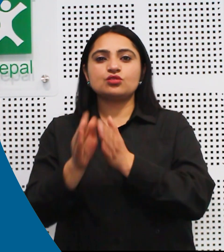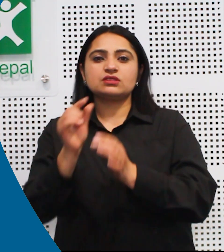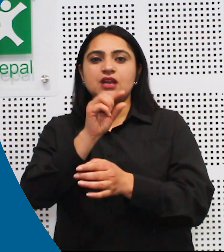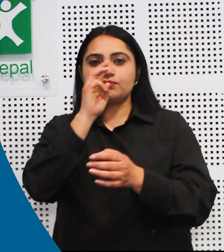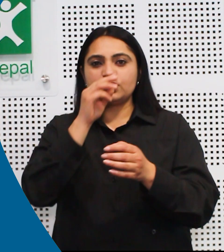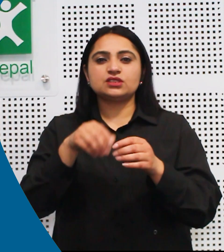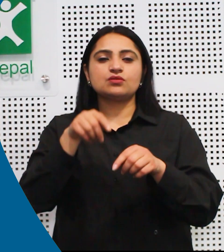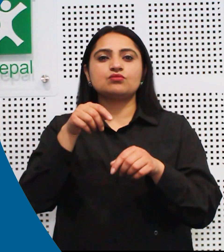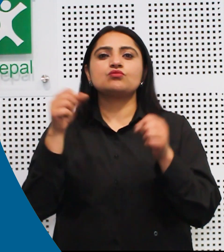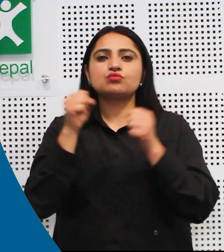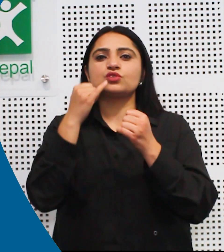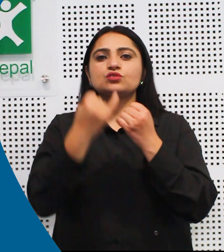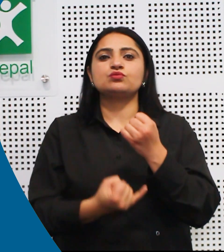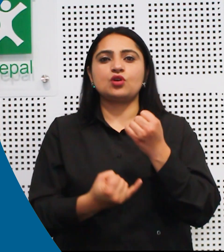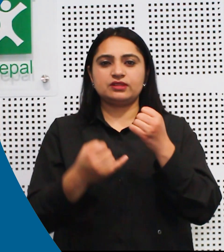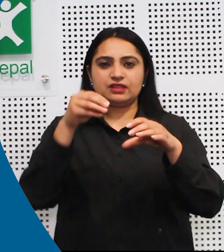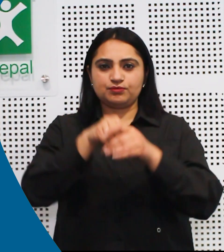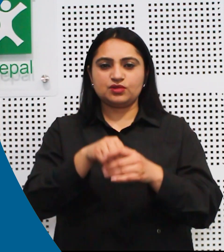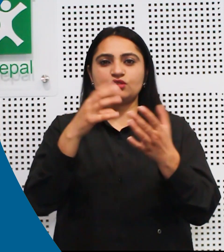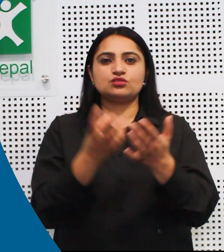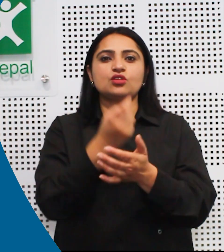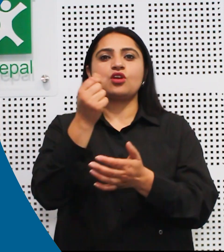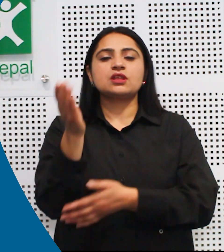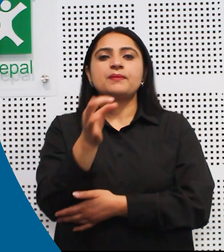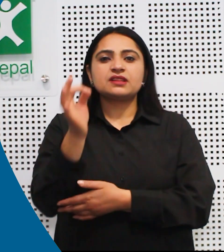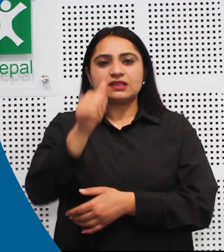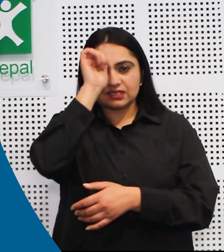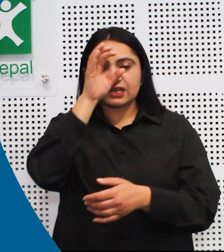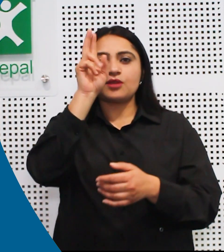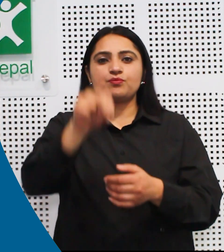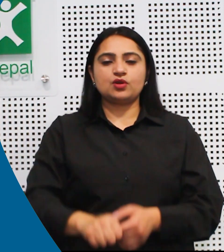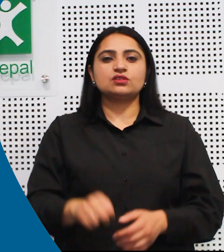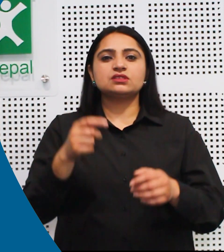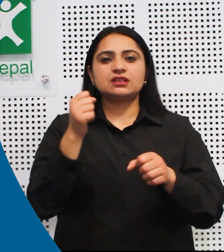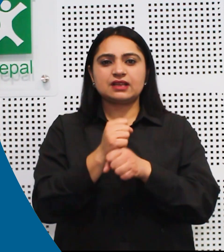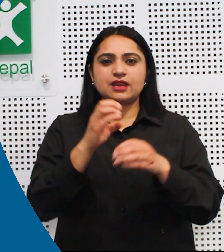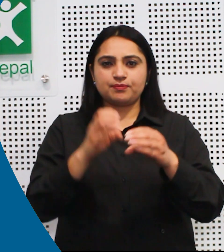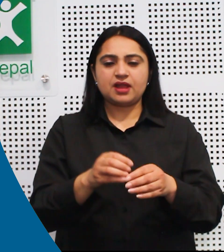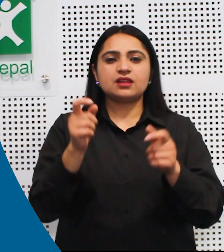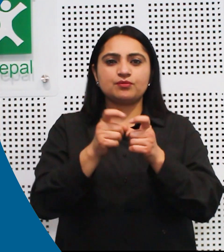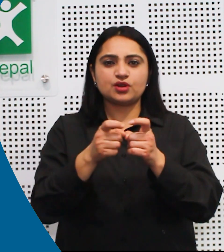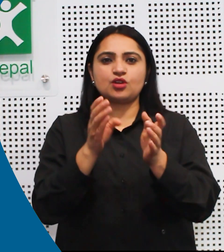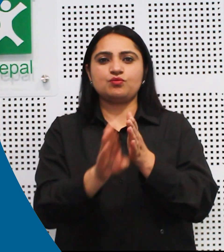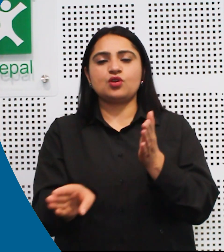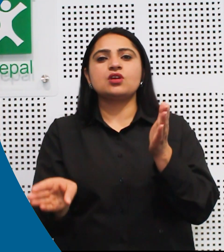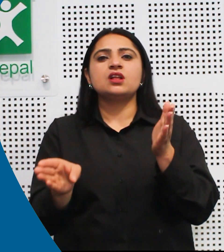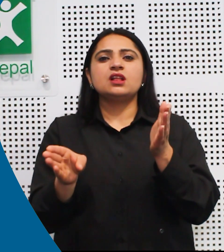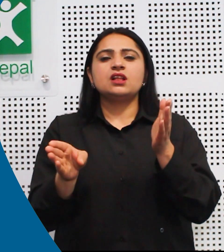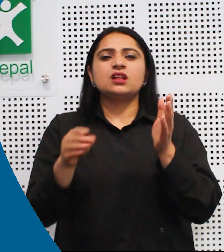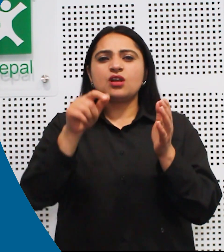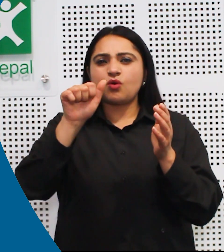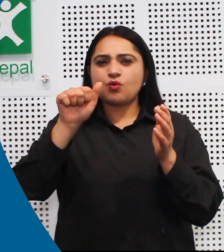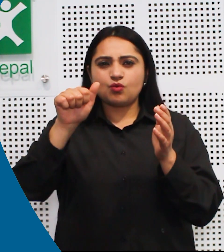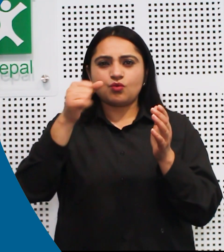पुस मसान्तभित्र सङ्घीय अर्थ मन्त्रालयमा जानकारी पठाउनुपर्छ। कार्यपालिकाको बैठकबाट नगरका रिङ रोड, टिकापुर पार्क, ओजुवा